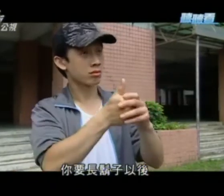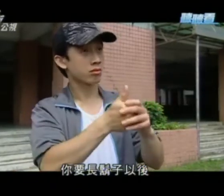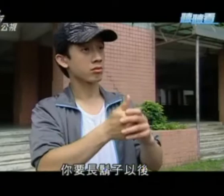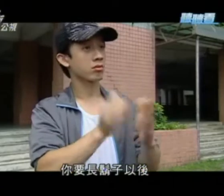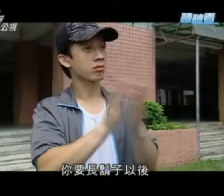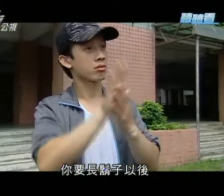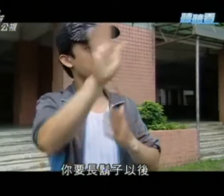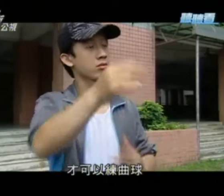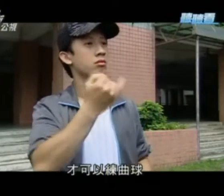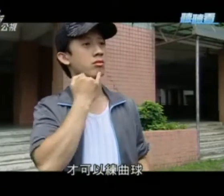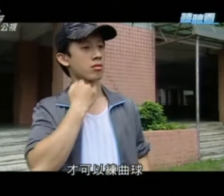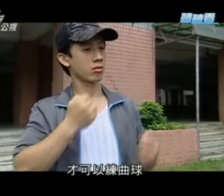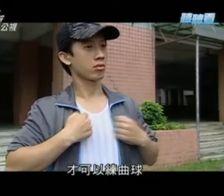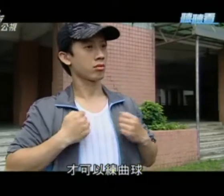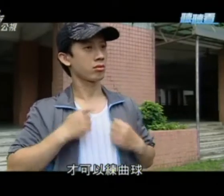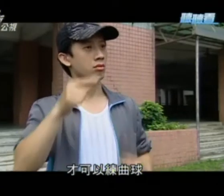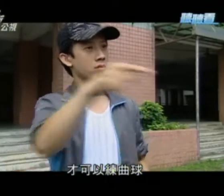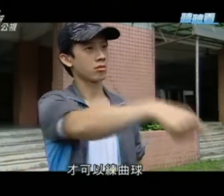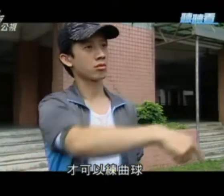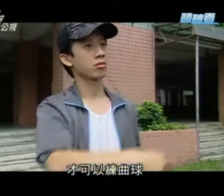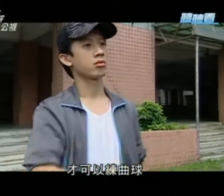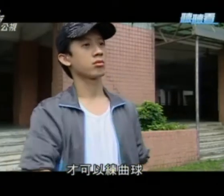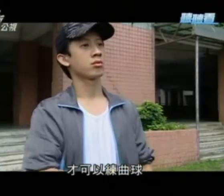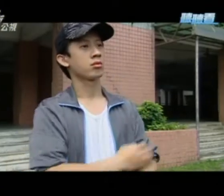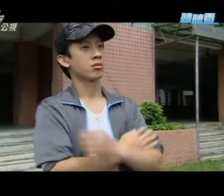以后才可以练曲球。